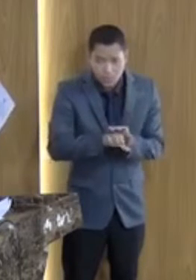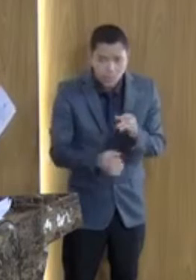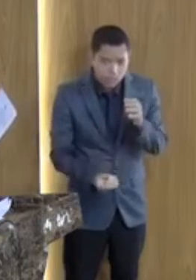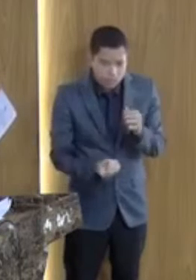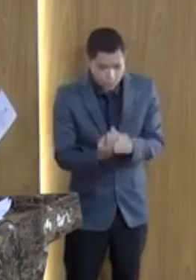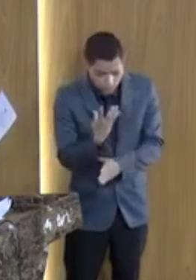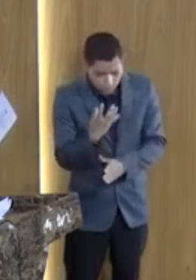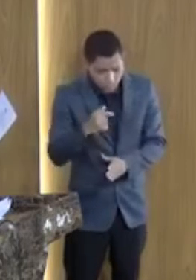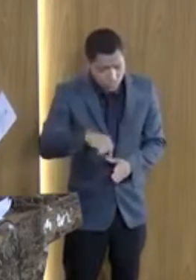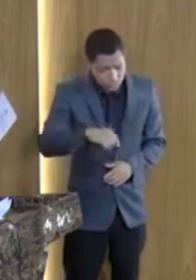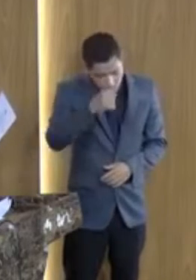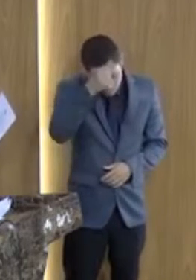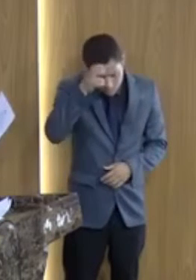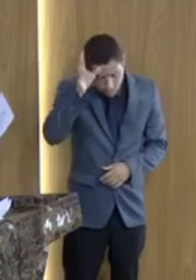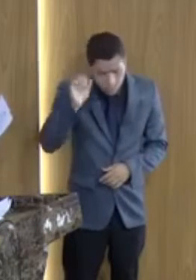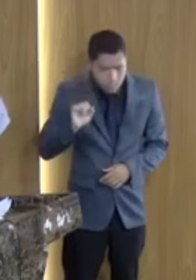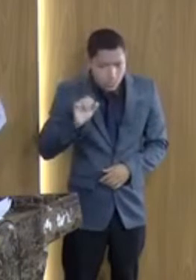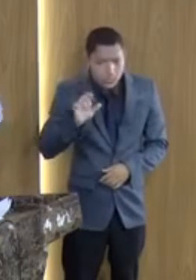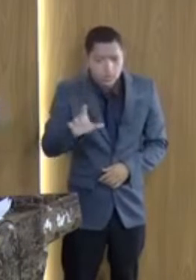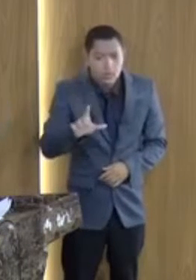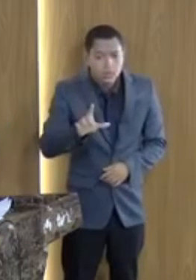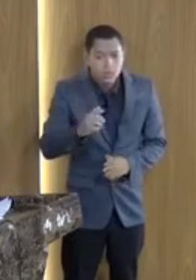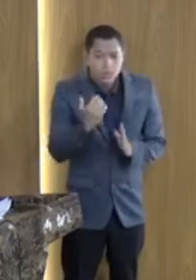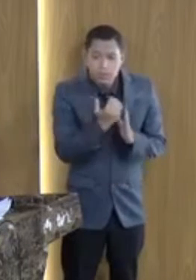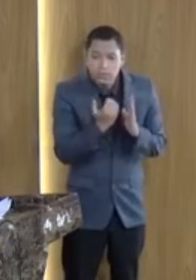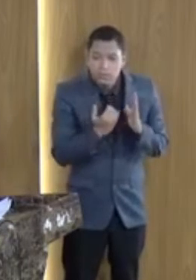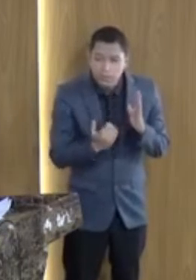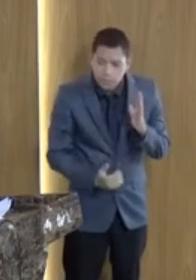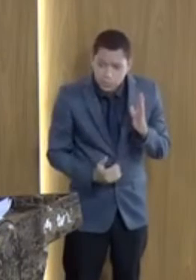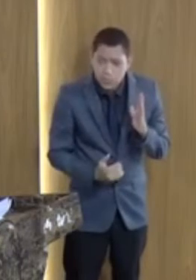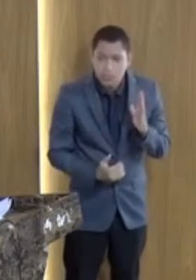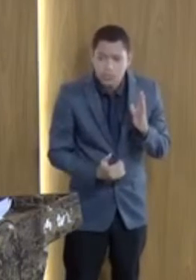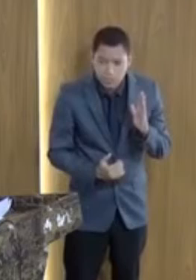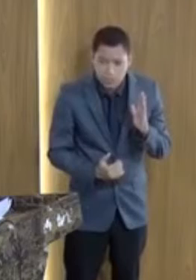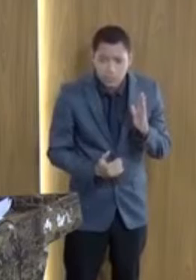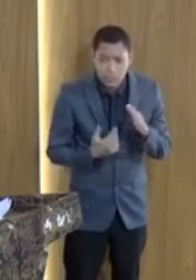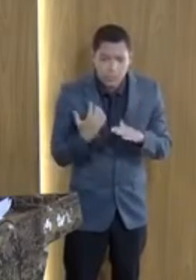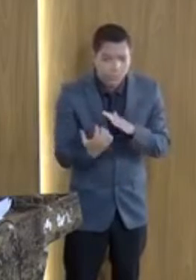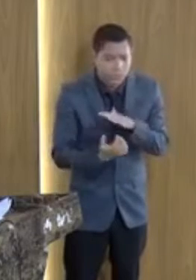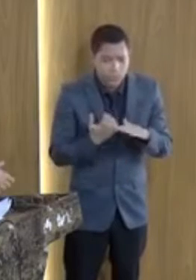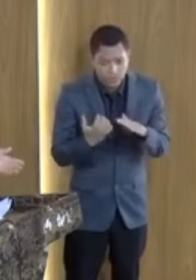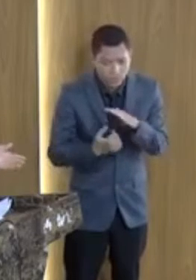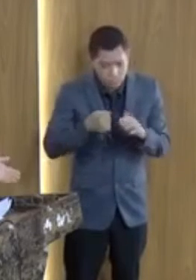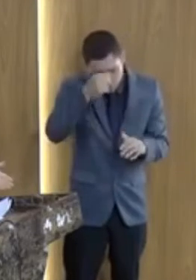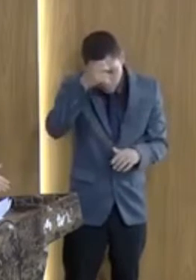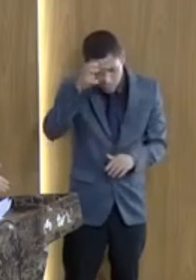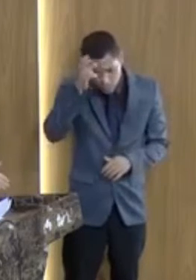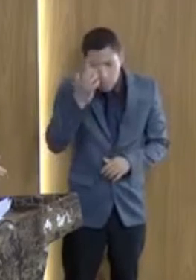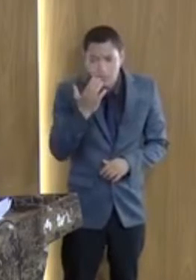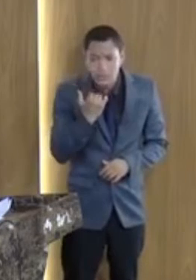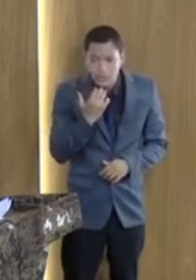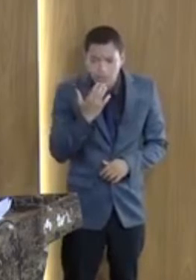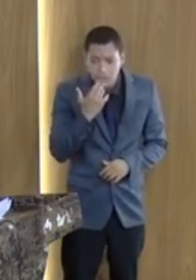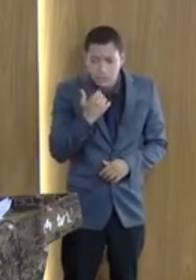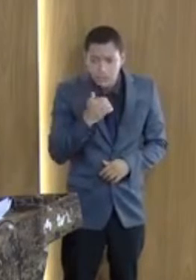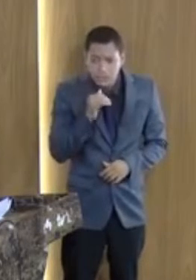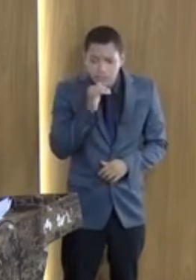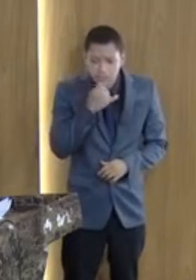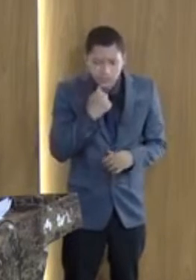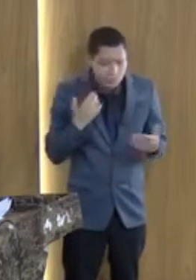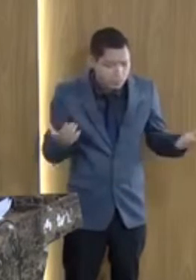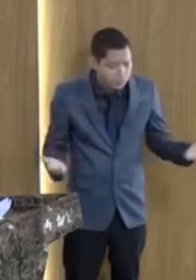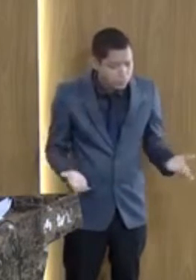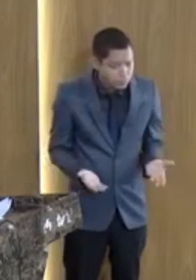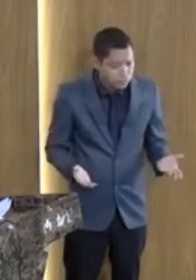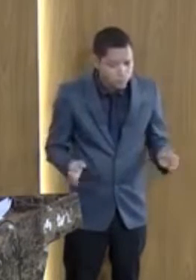no âmbito municipal de São Luís o programa Banco Municipal de Alimentos, que infelizmente até hoje o